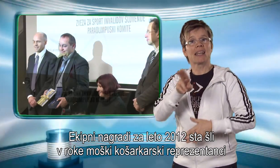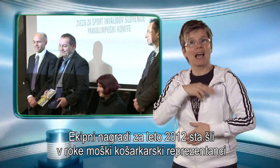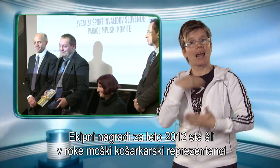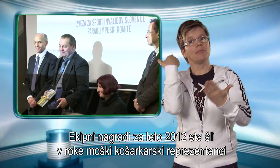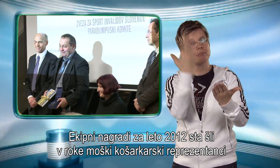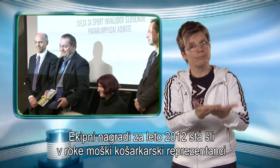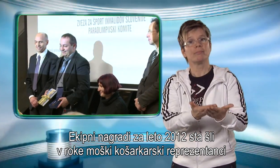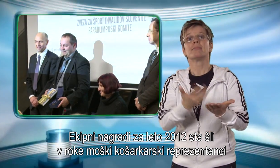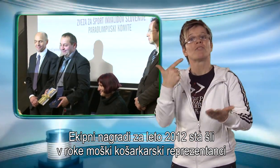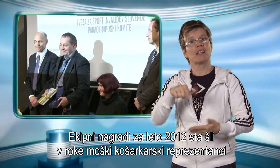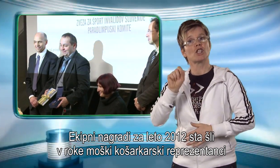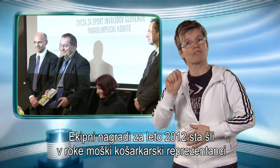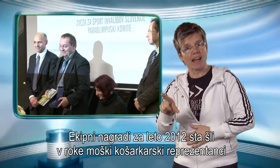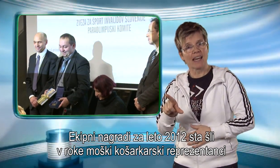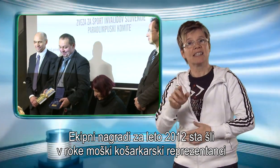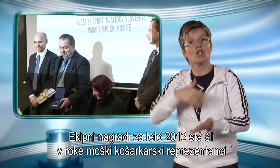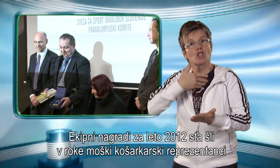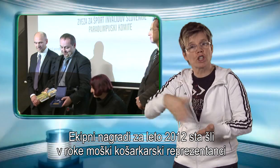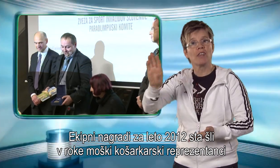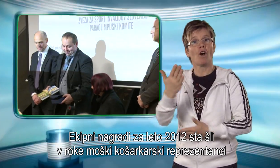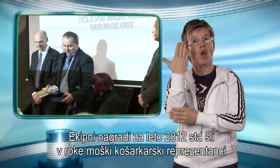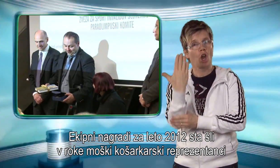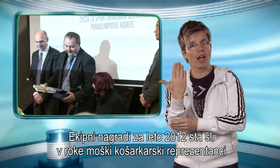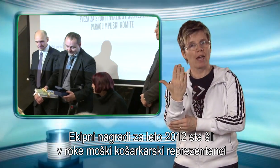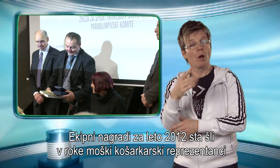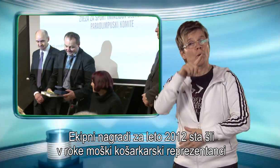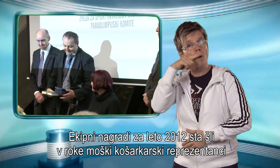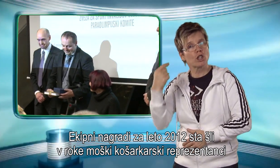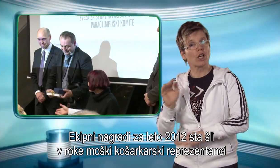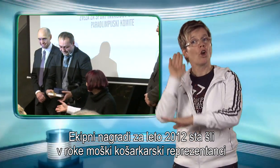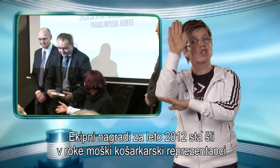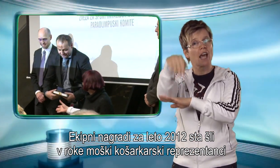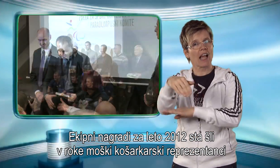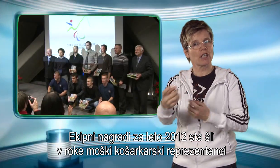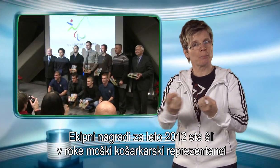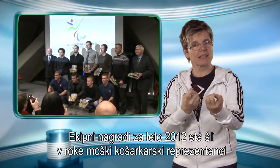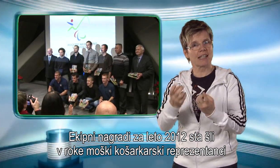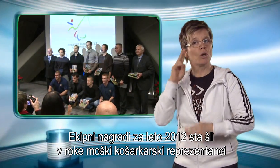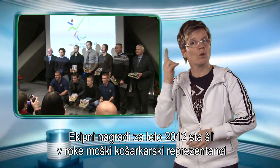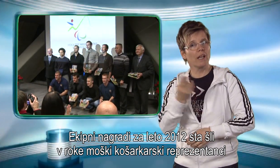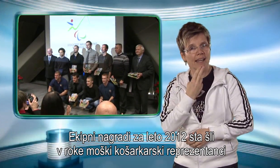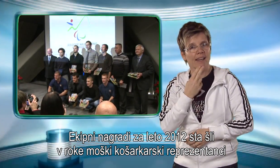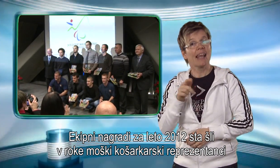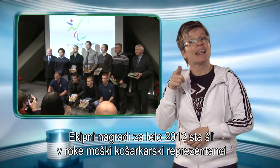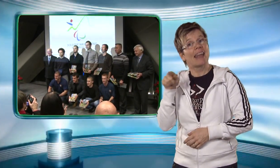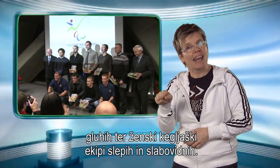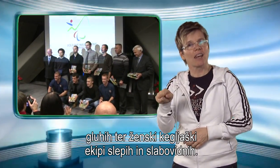Ekipni nagradi za leto 2012 sta šli v roke moški košarkarski reprezentanci gluhih ter ženski kegljaški